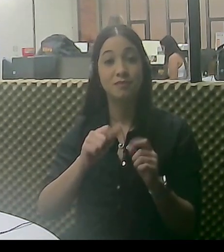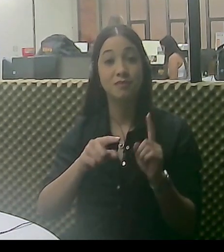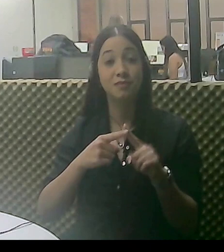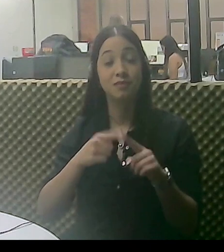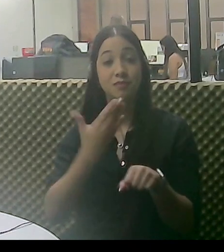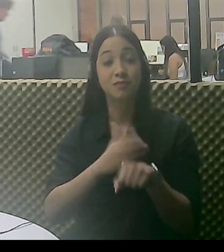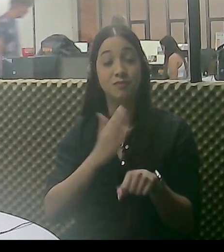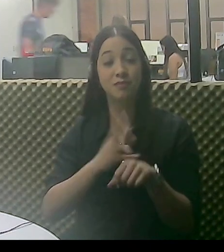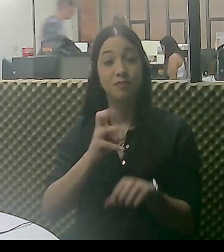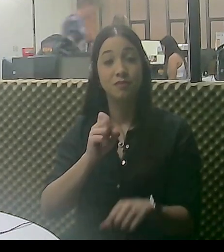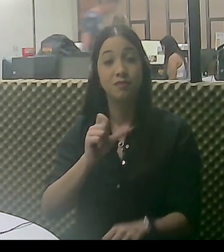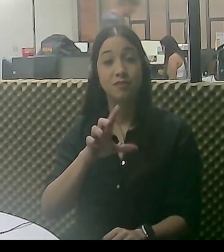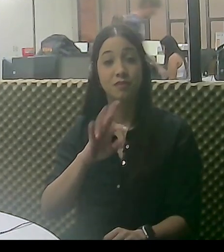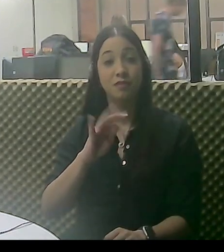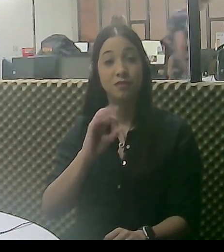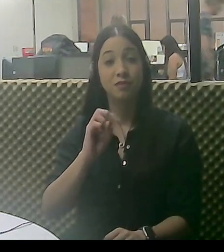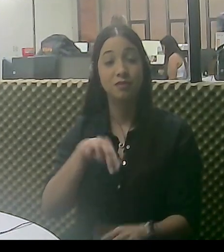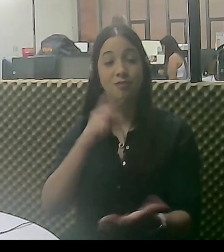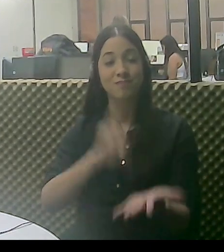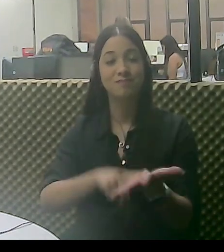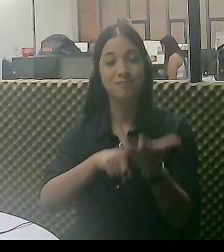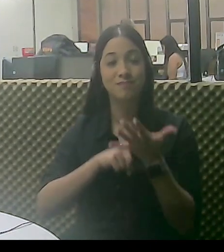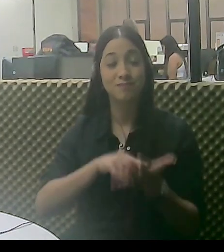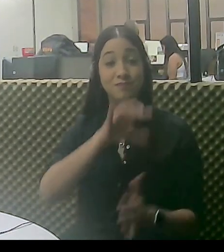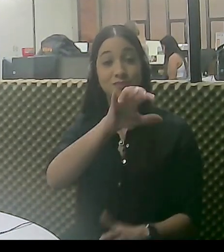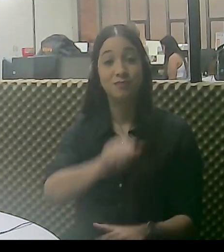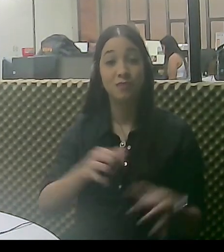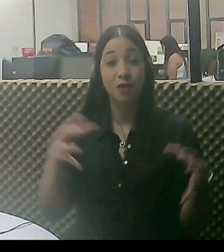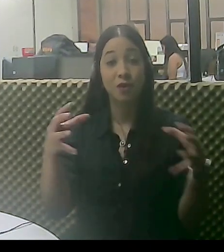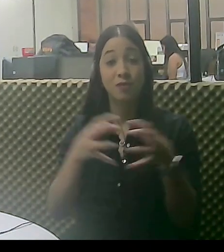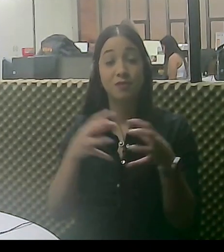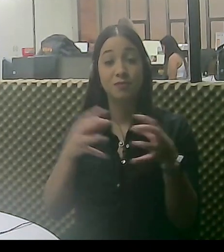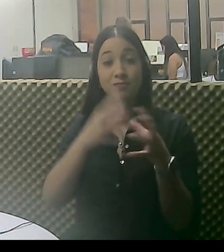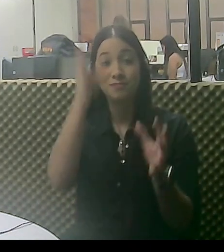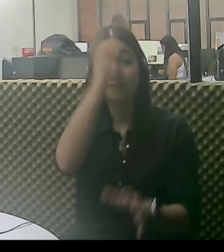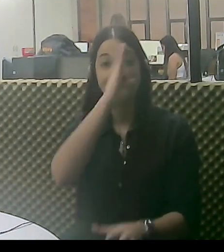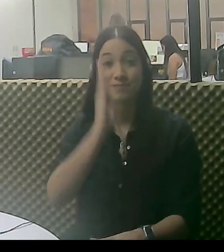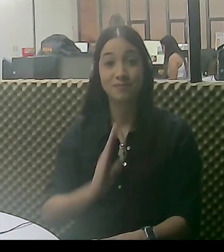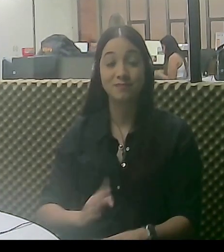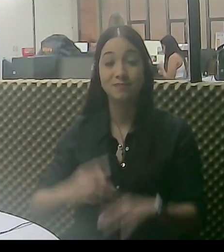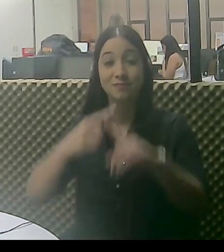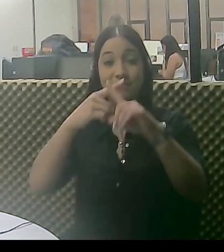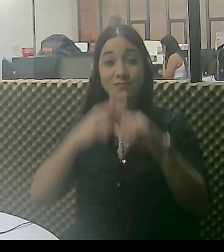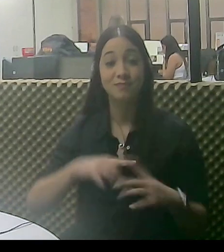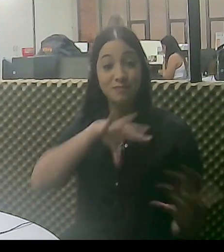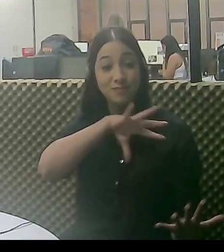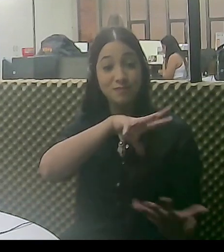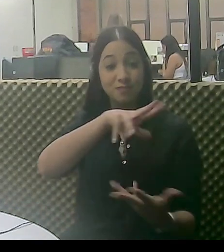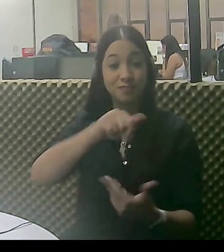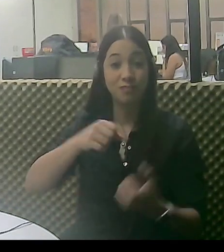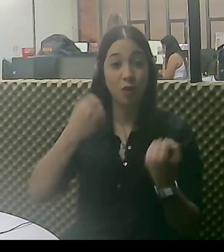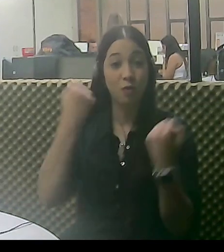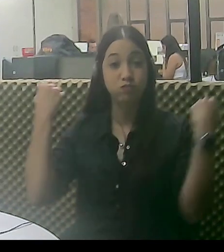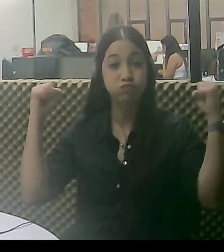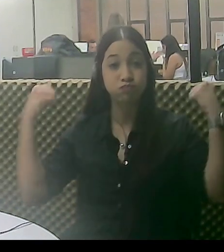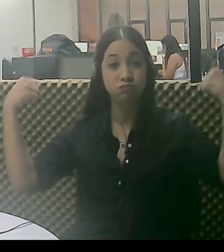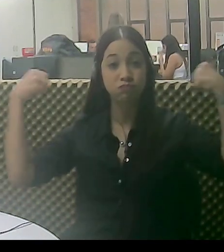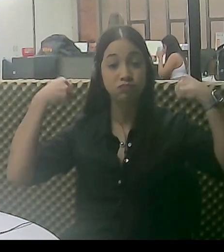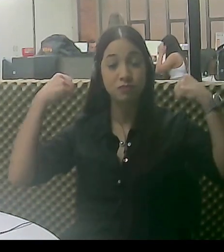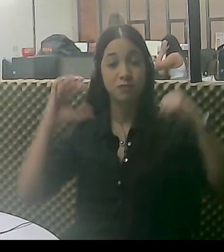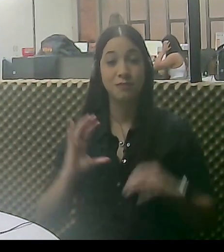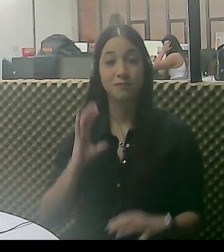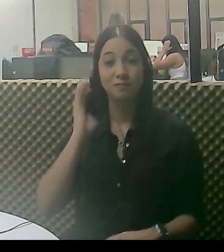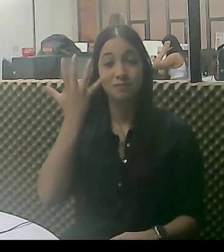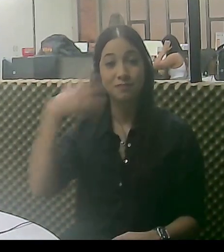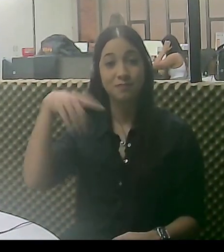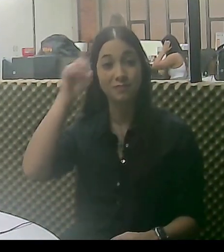treinador Everton Santos foram convocados para integrar a seleção brasileira no Campeonato Mundial de Halterofilismo, que